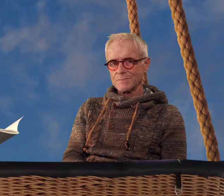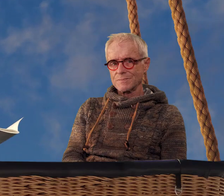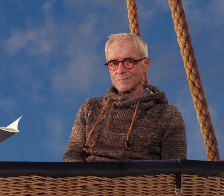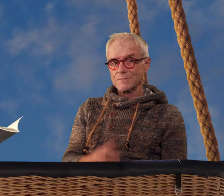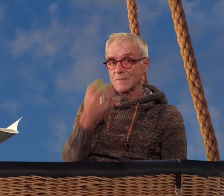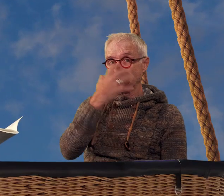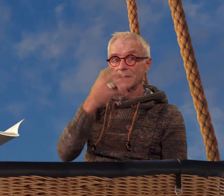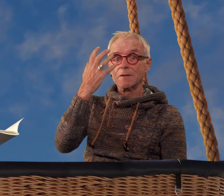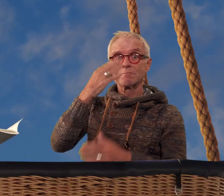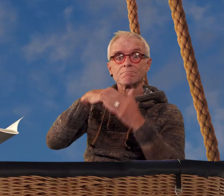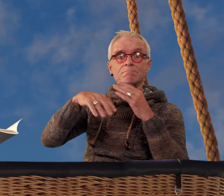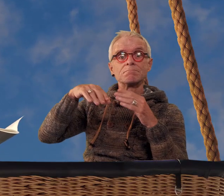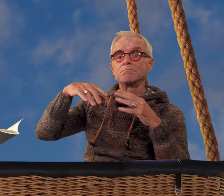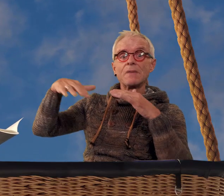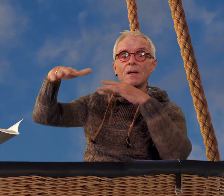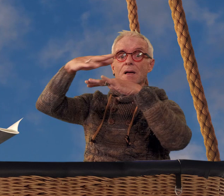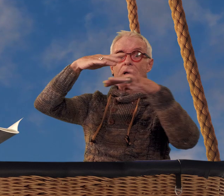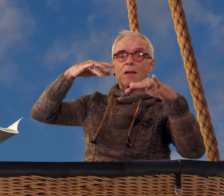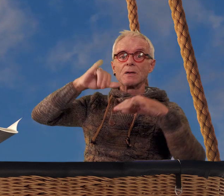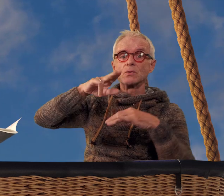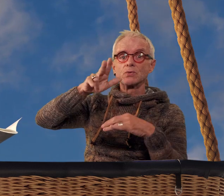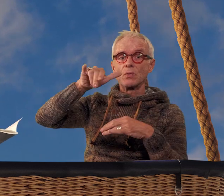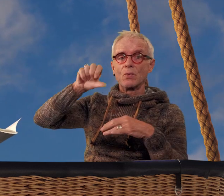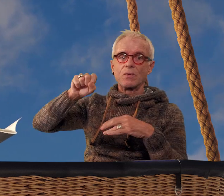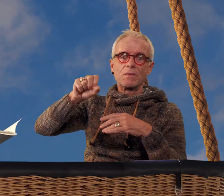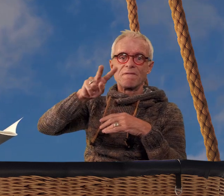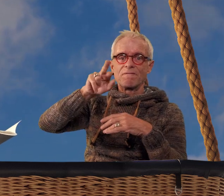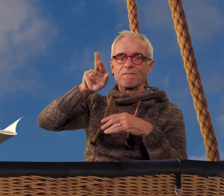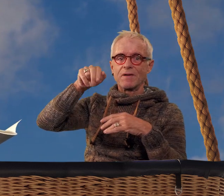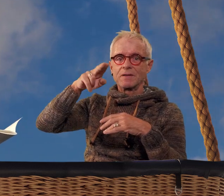Un drame dans les airs, Jules Verne, 1851